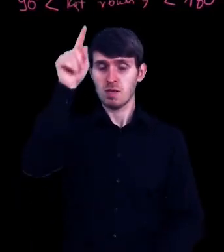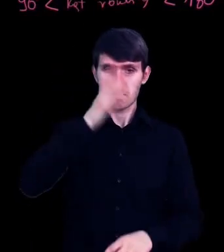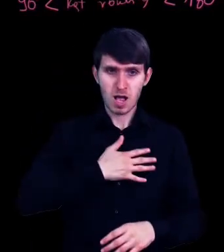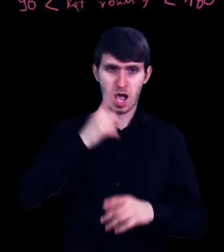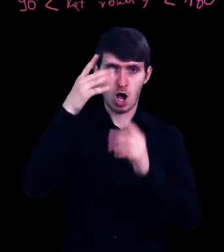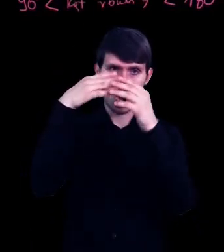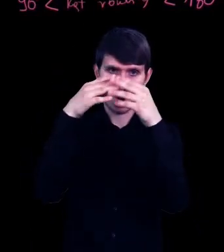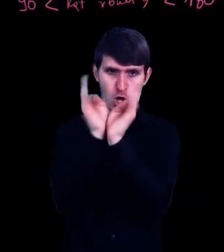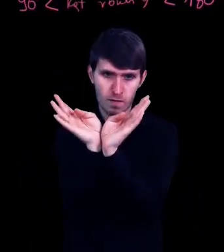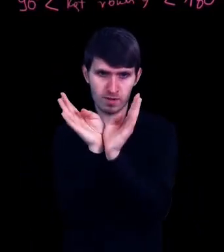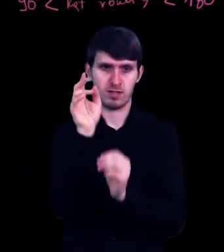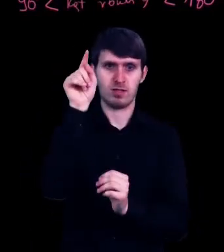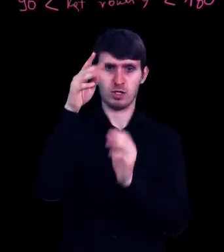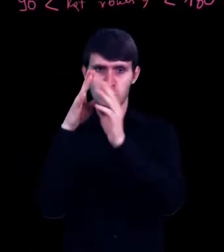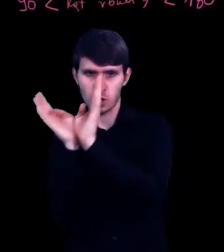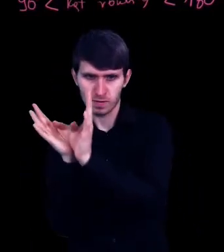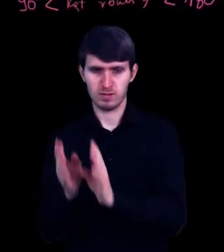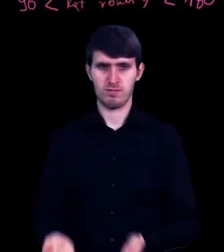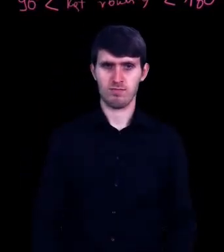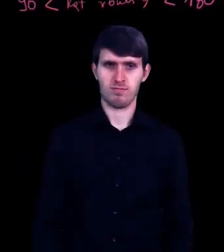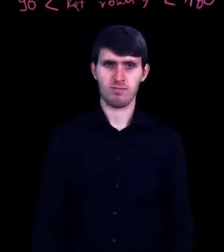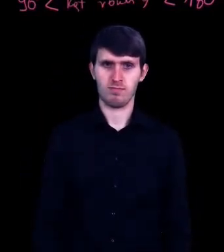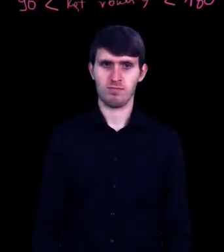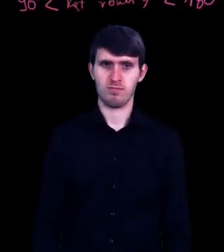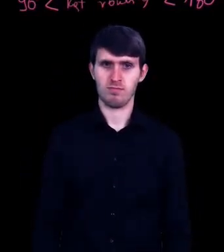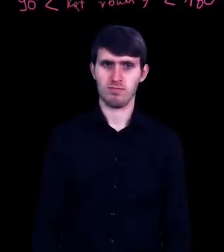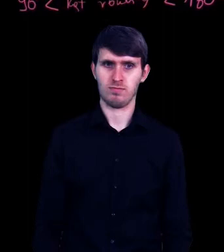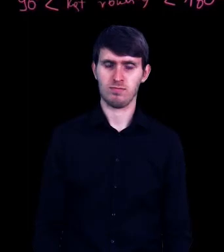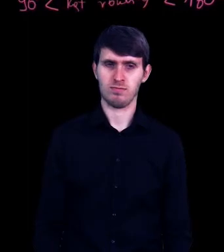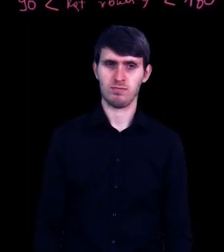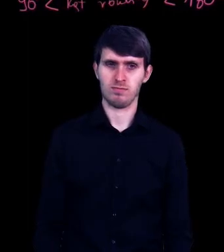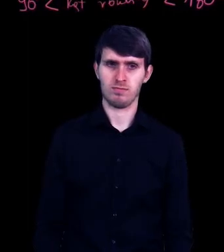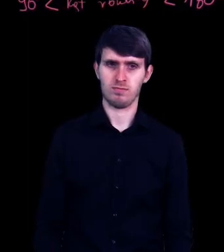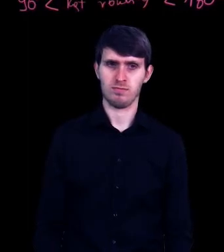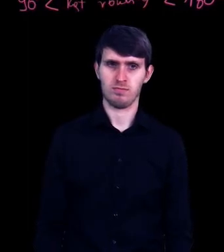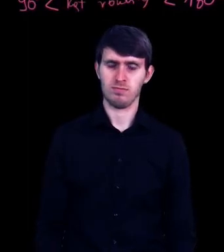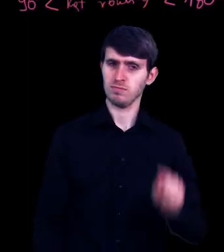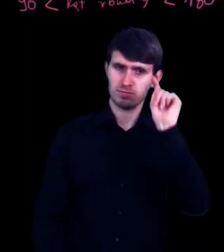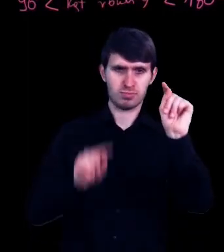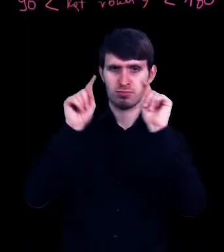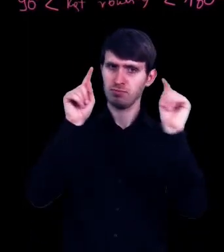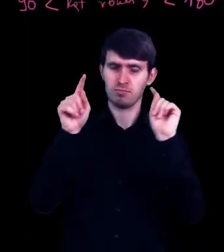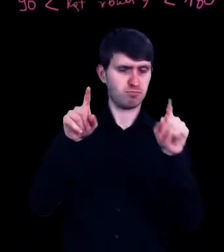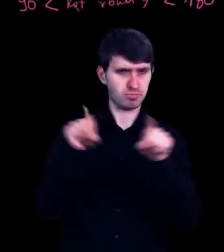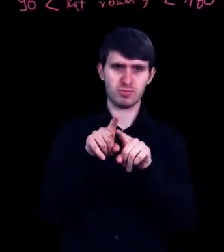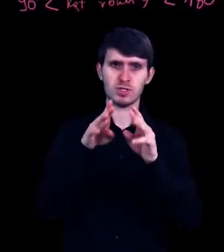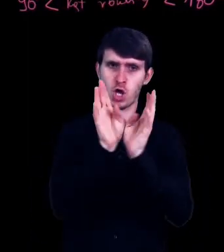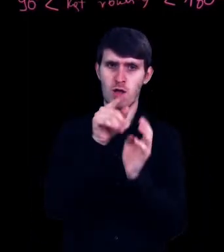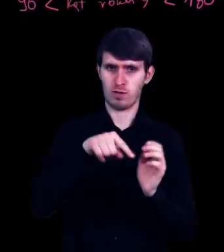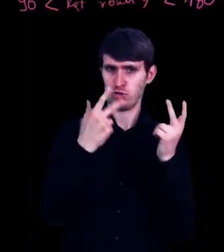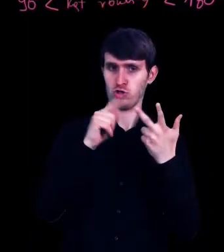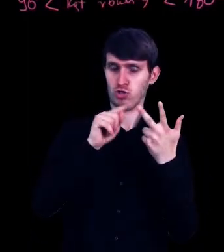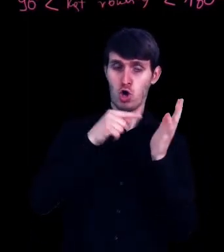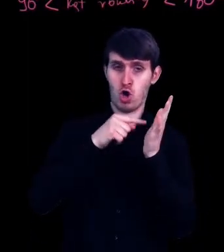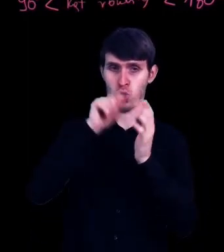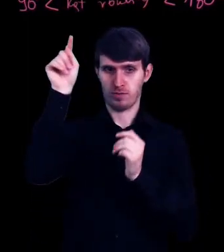W tym miejscu też masz kąty rozwarte. Rozwarty i tutaj też będzie kąt rozwarty.